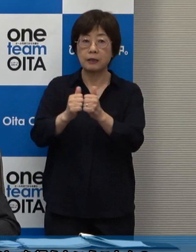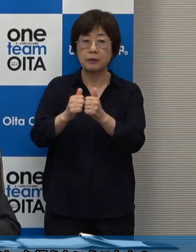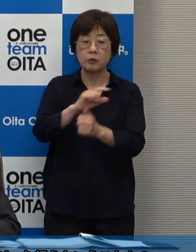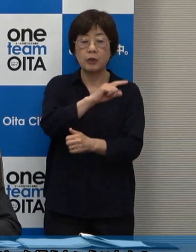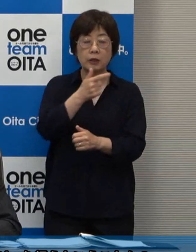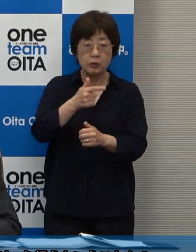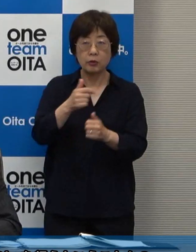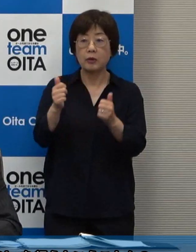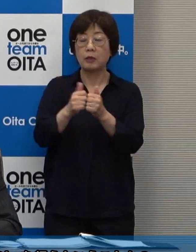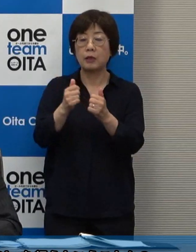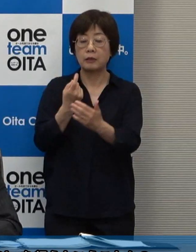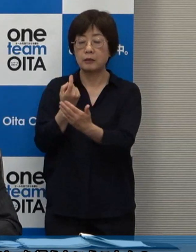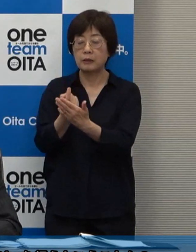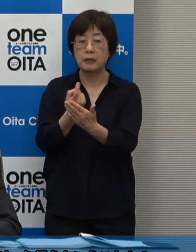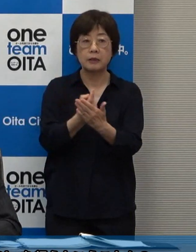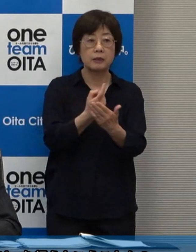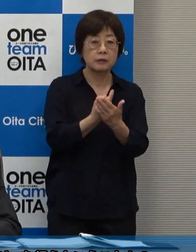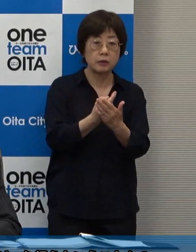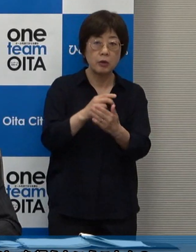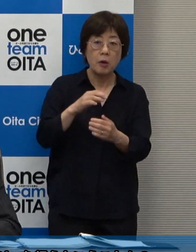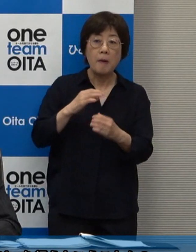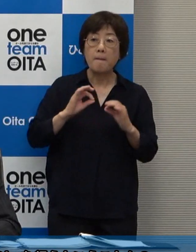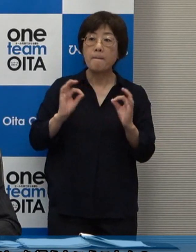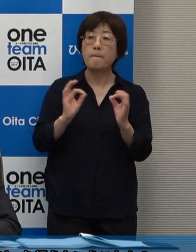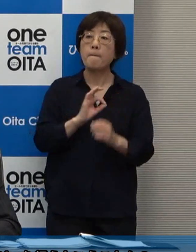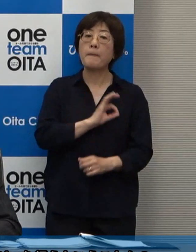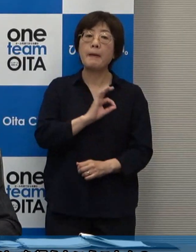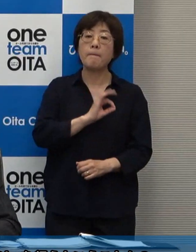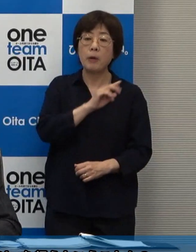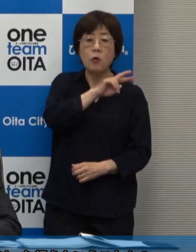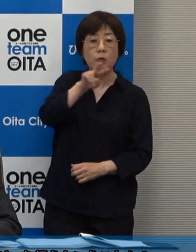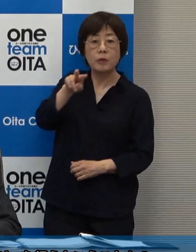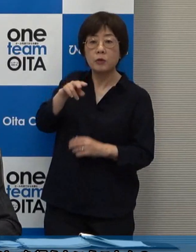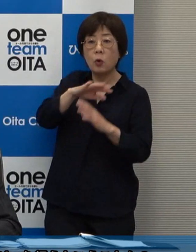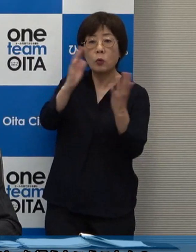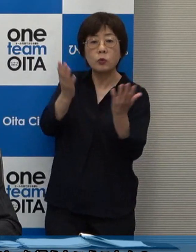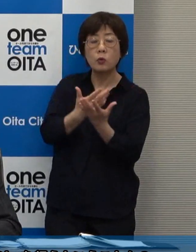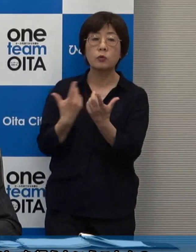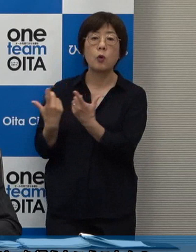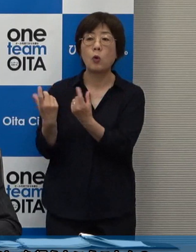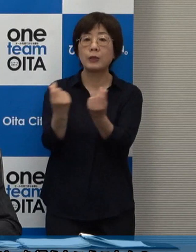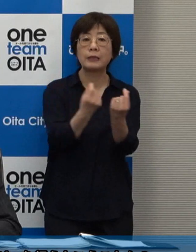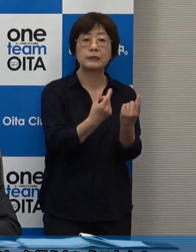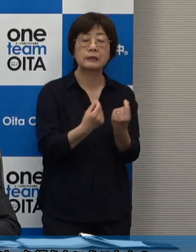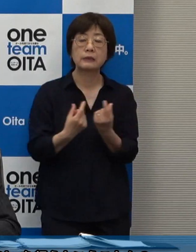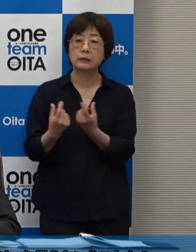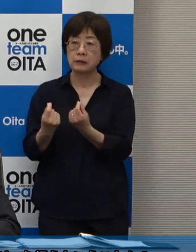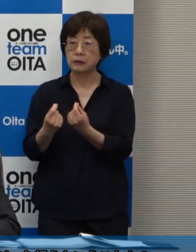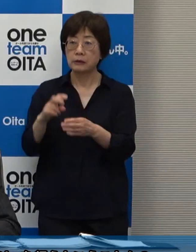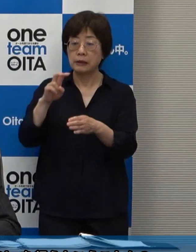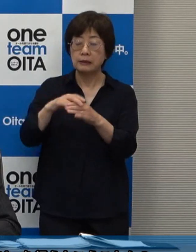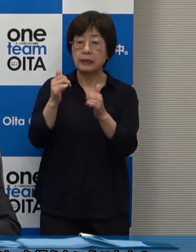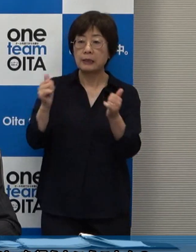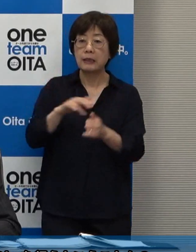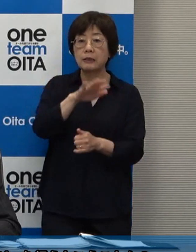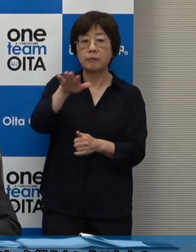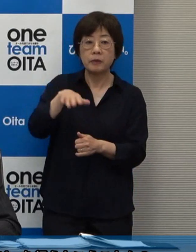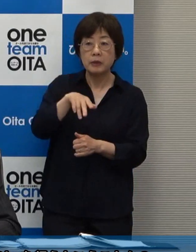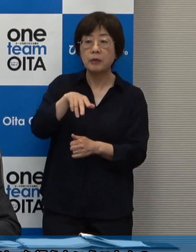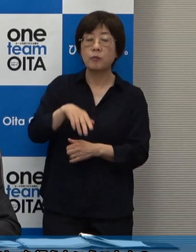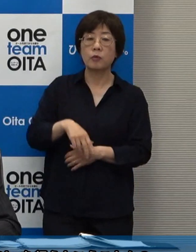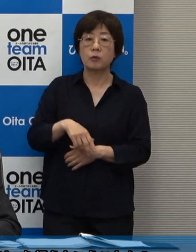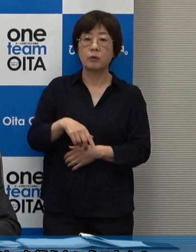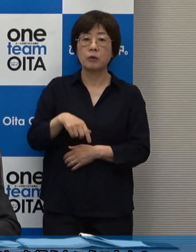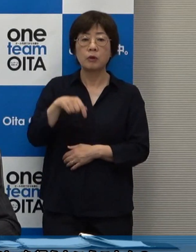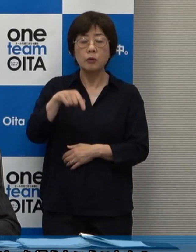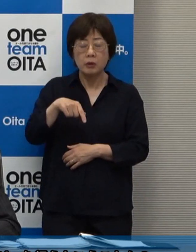けど、ほとんど同じメンバーでやられていることがいっぱいある。で、参加者自身もなんで